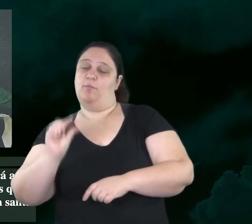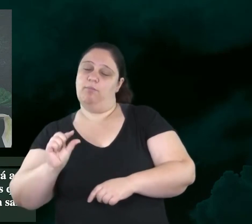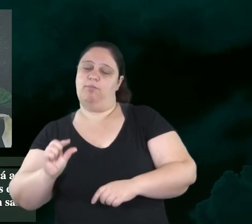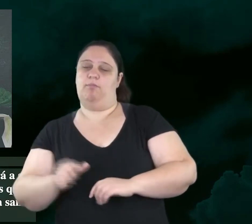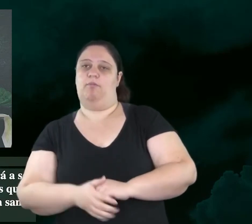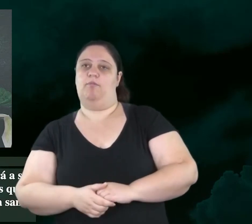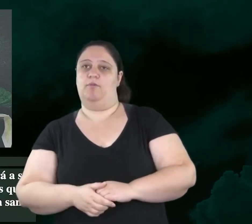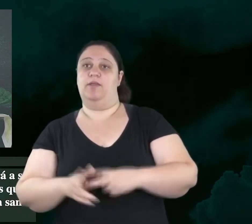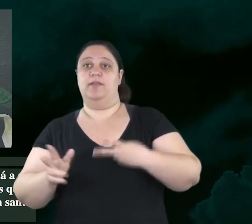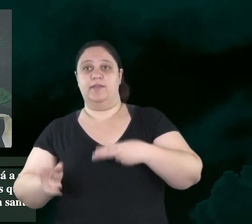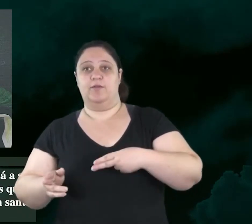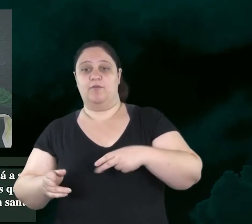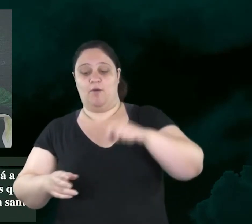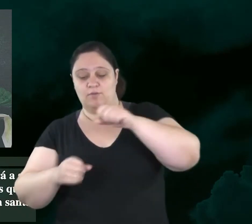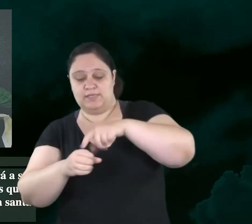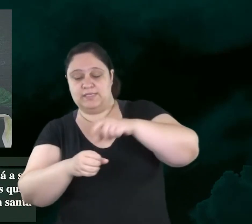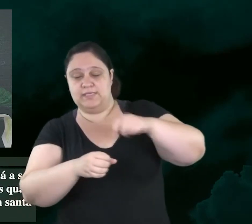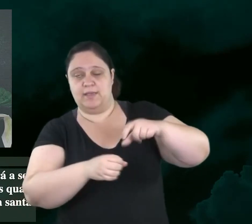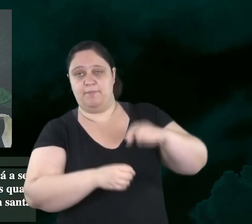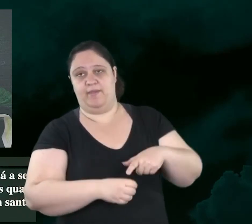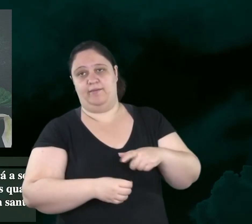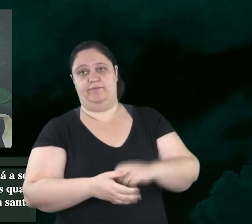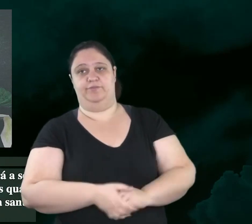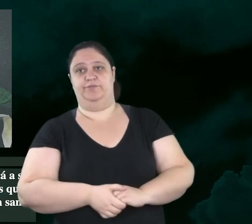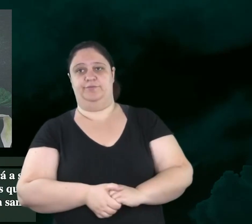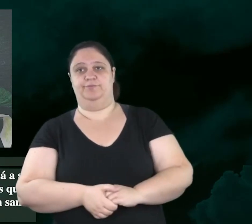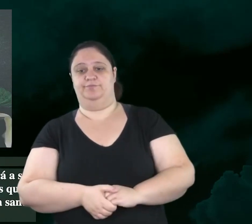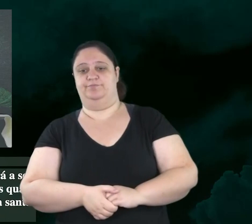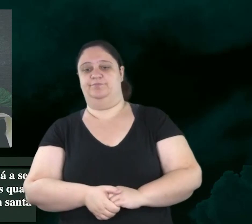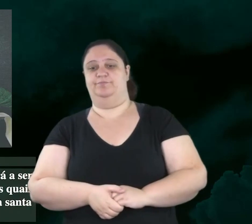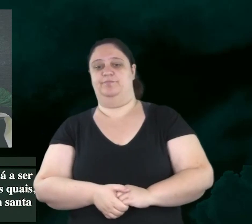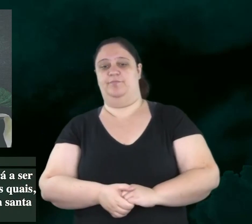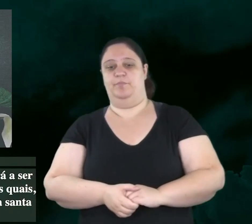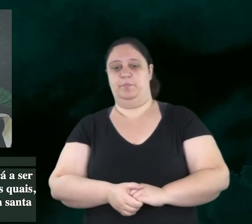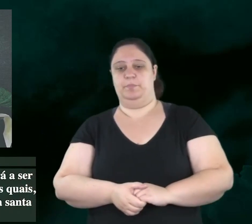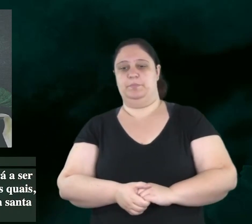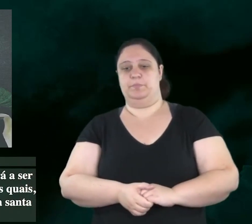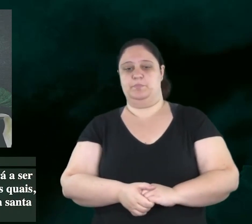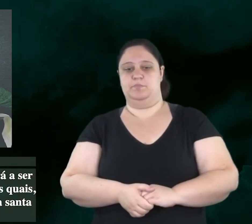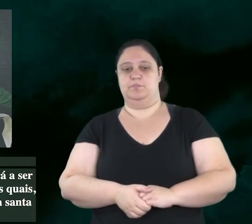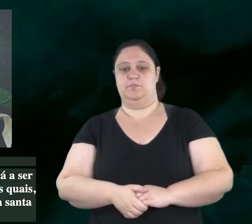irmãos, ó Senhor Jesus, aqui,